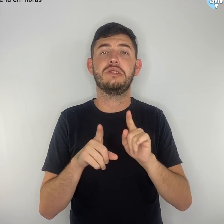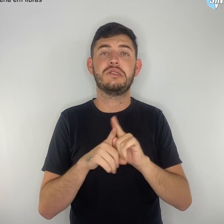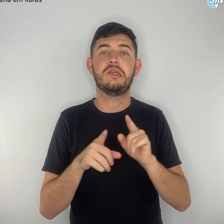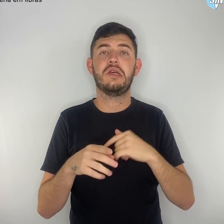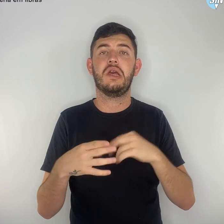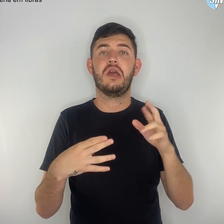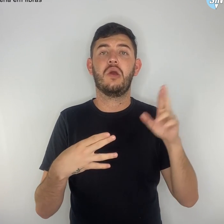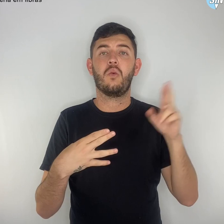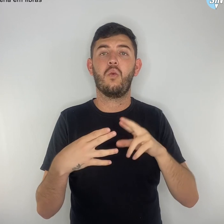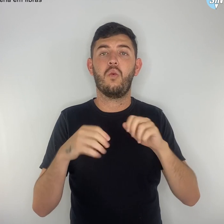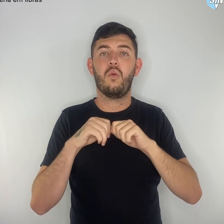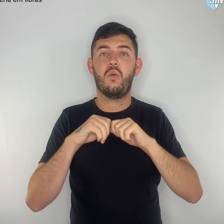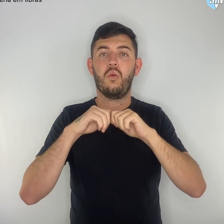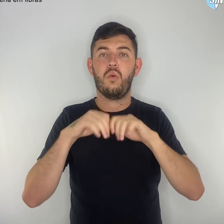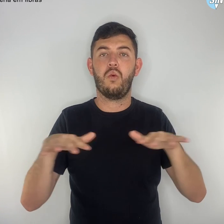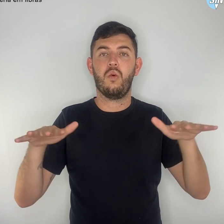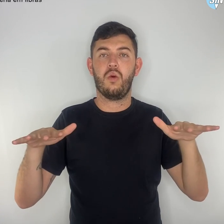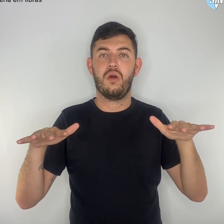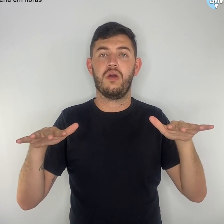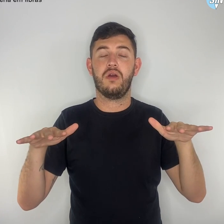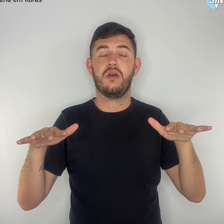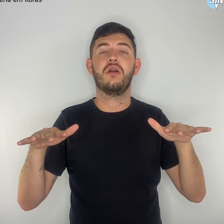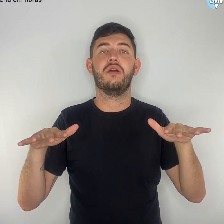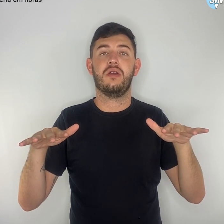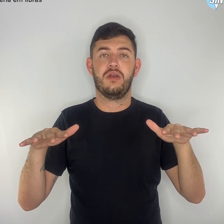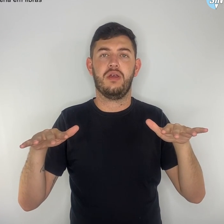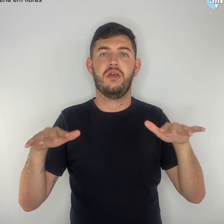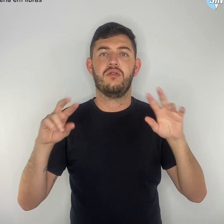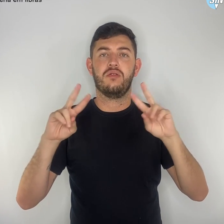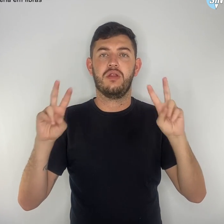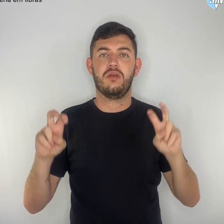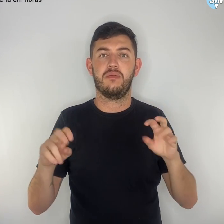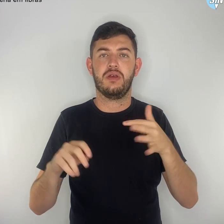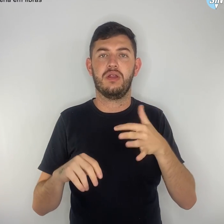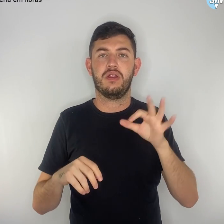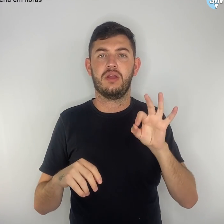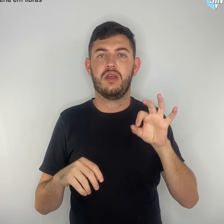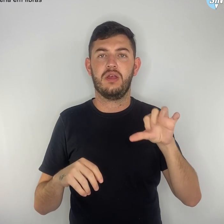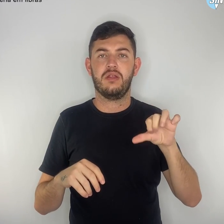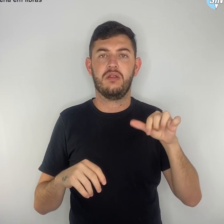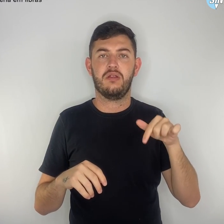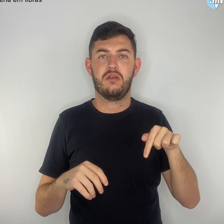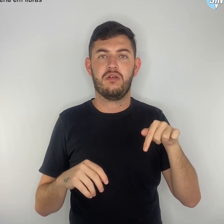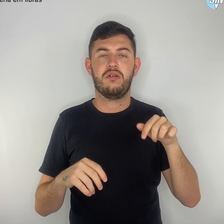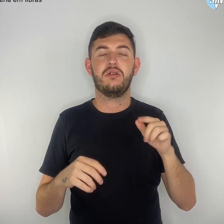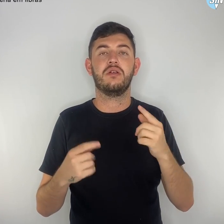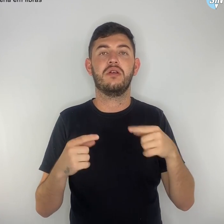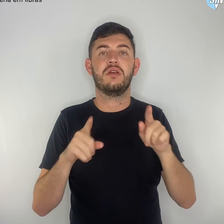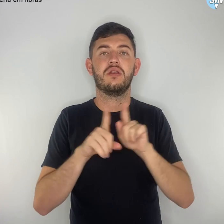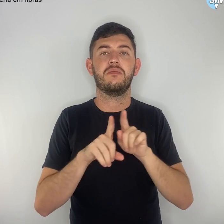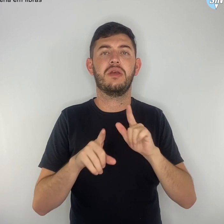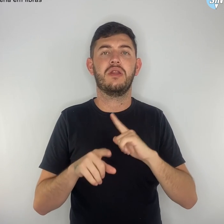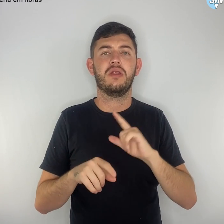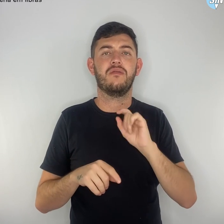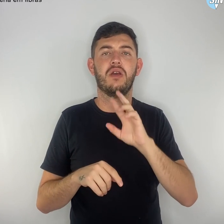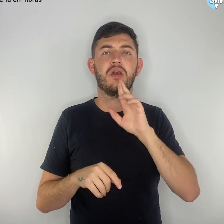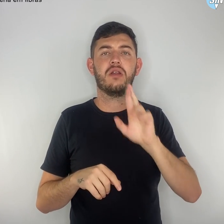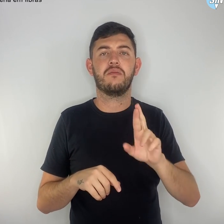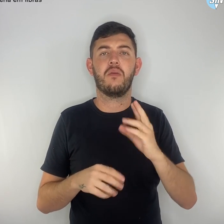tema 1097. Foi fixada a seguinte tese: Aos